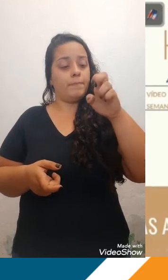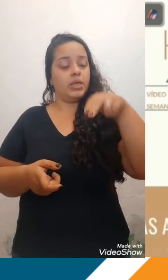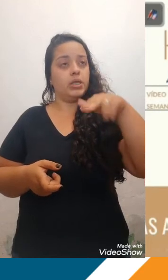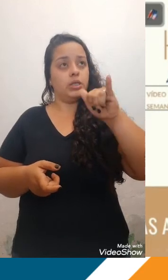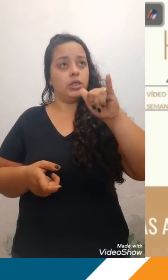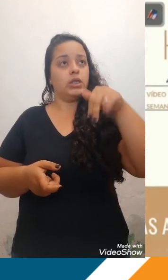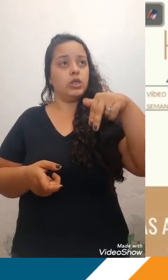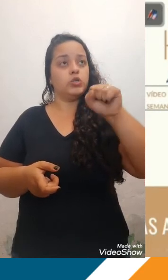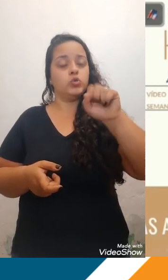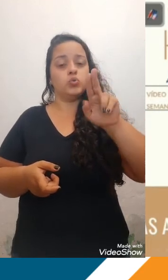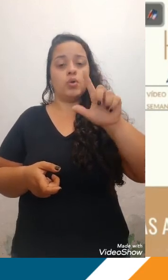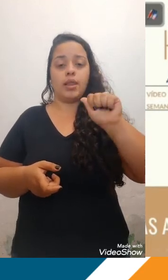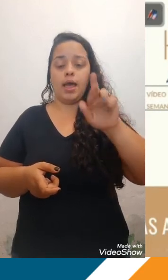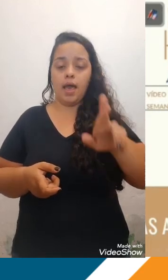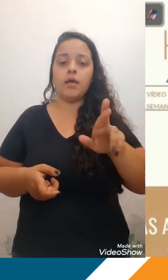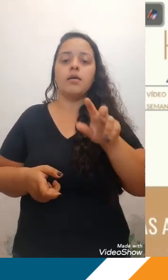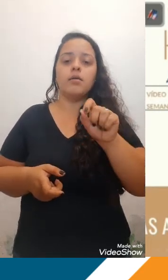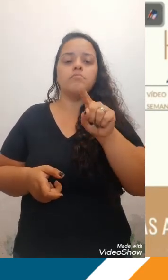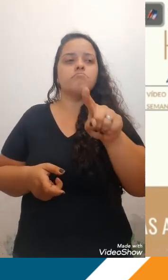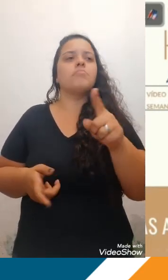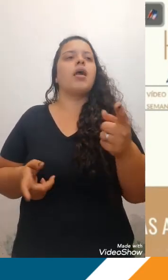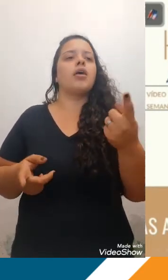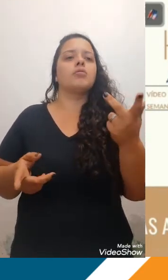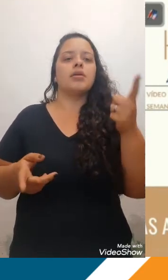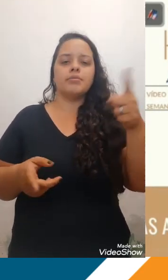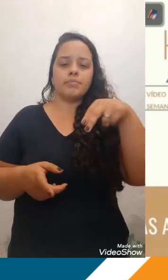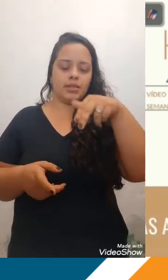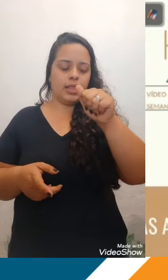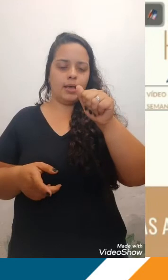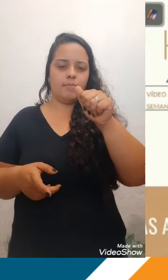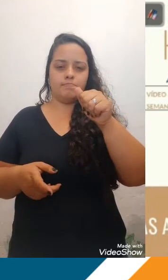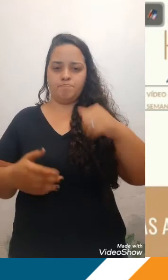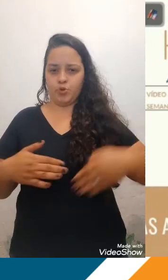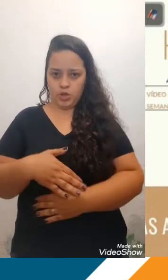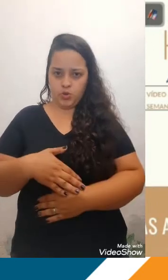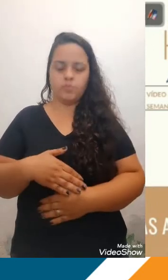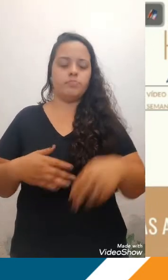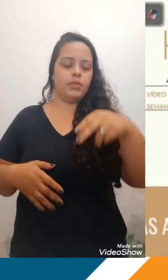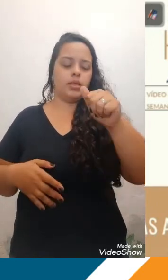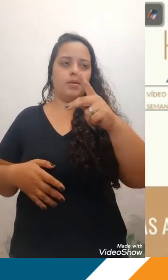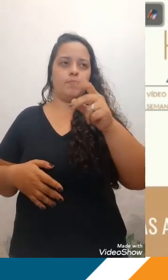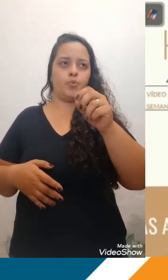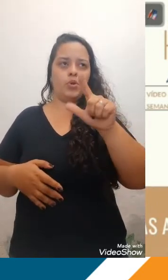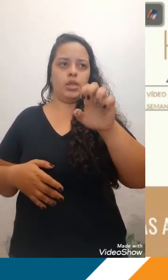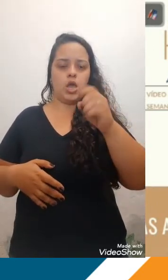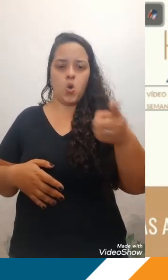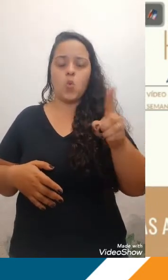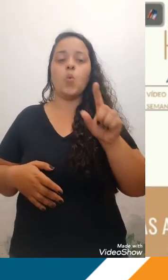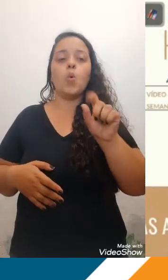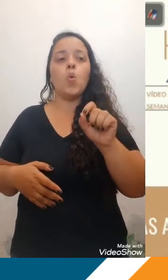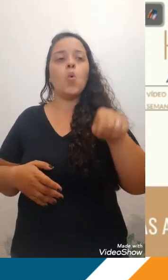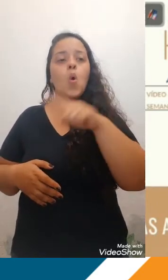A Guerra Peninsular foi a invasão empreendida por Napoleão à região da Península Ibérica,